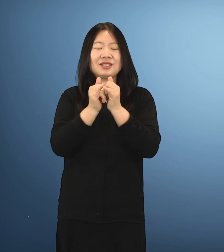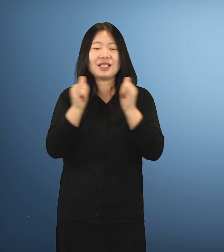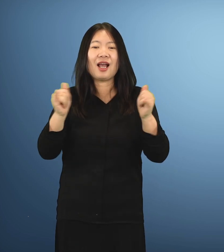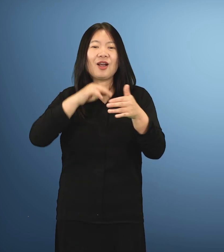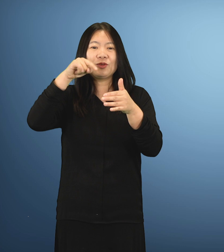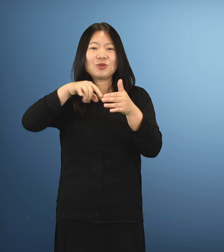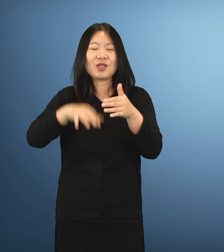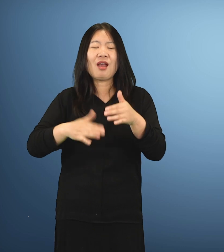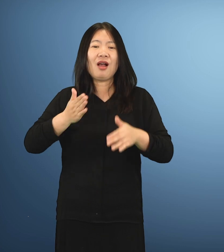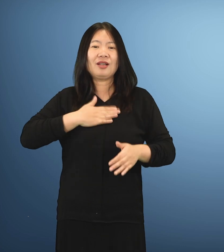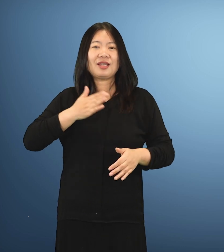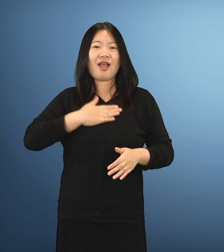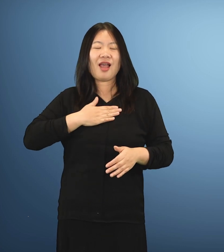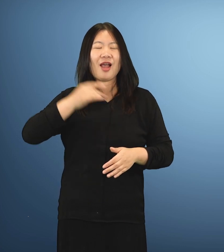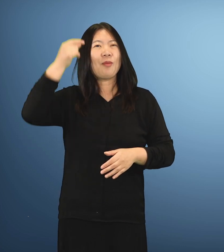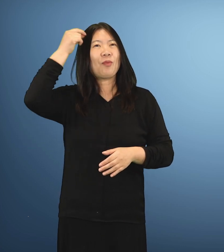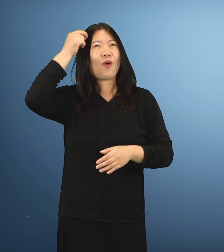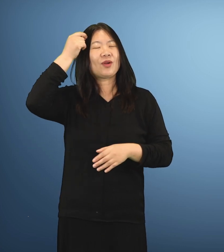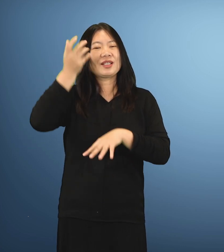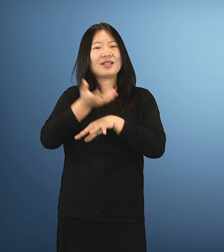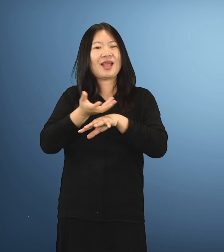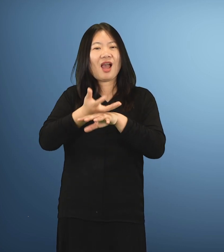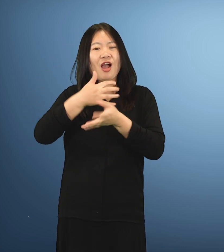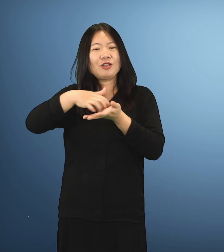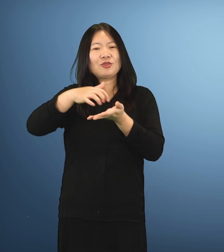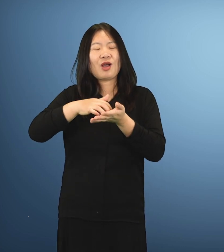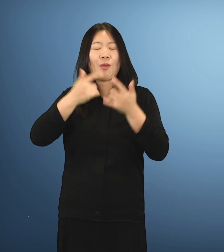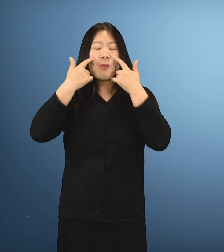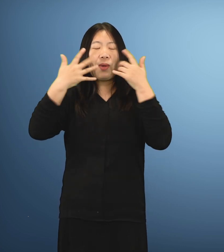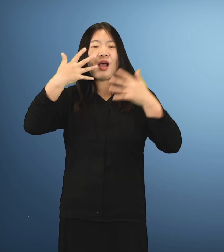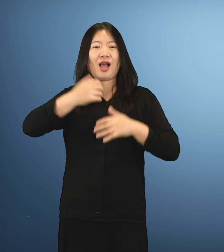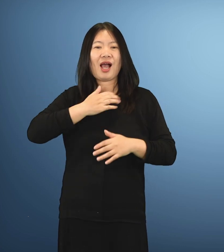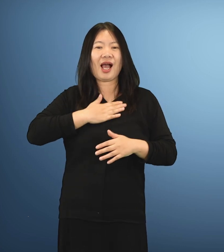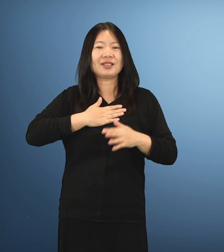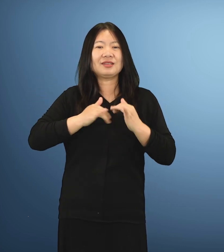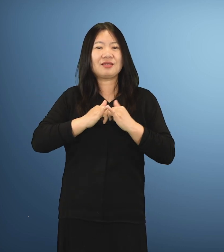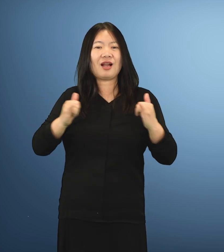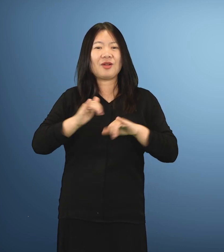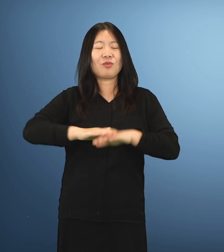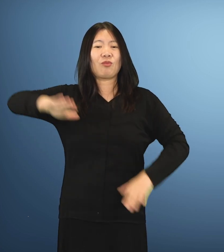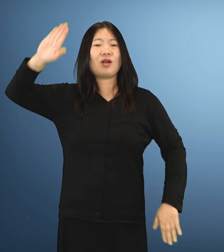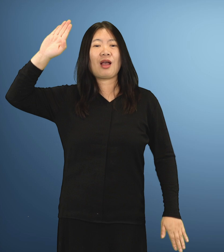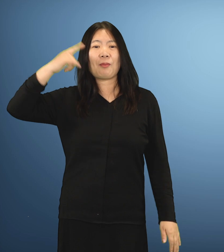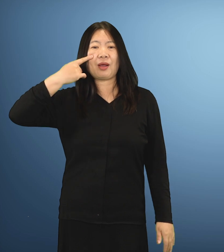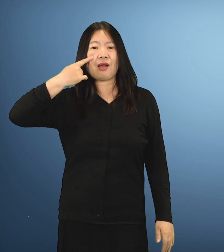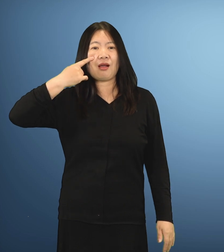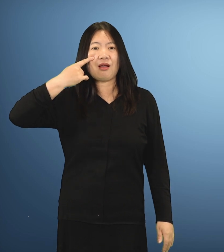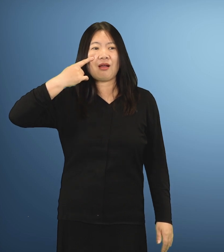자기 머리털 개수 다 알고 계신 분 한번 손 들어보세요. 있어요?